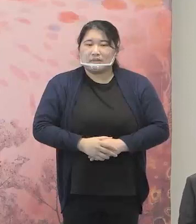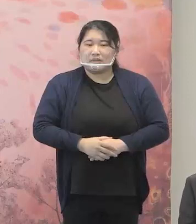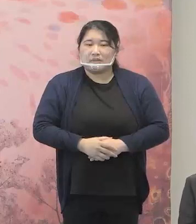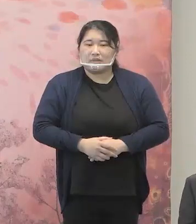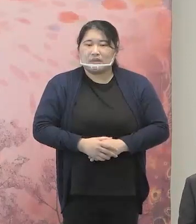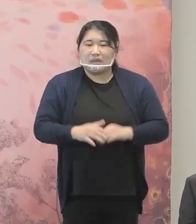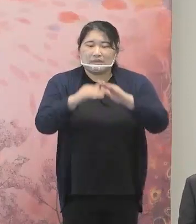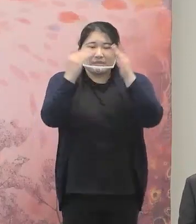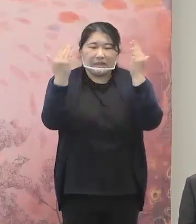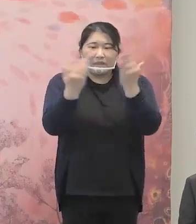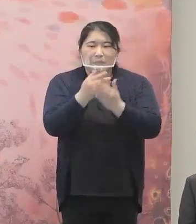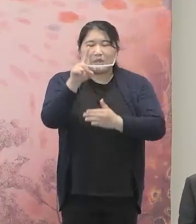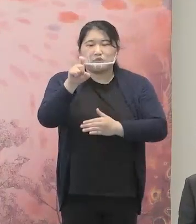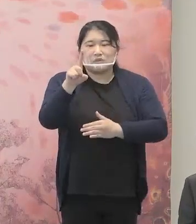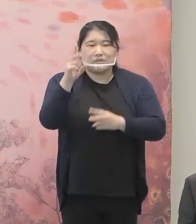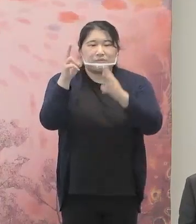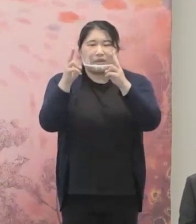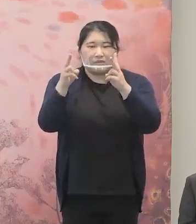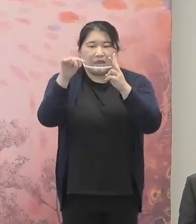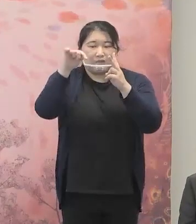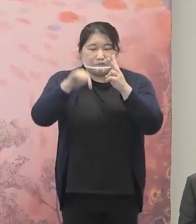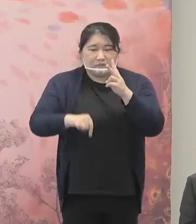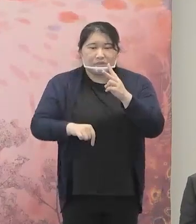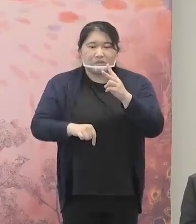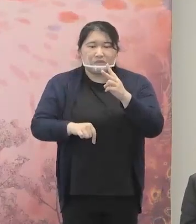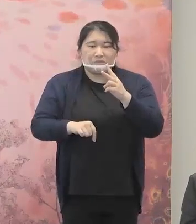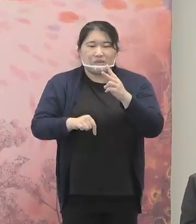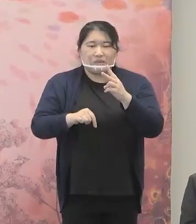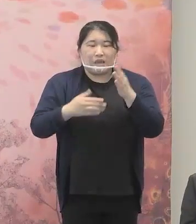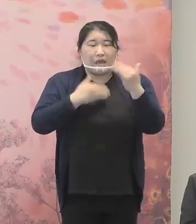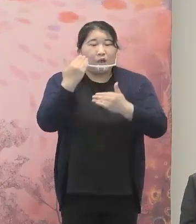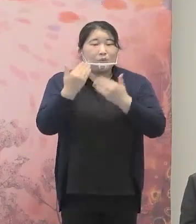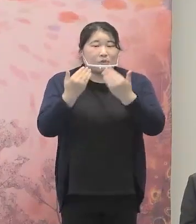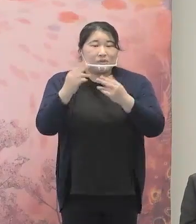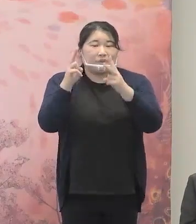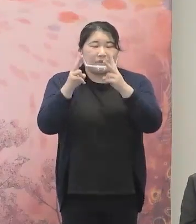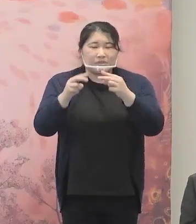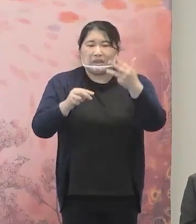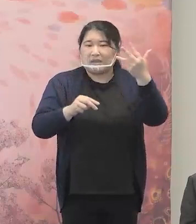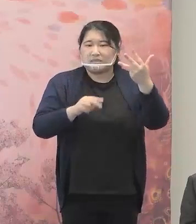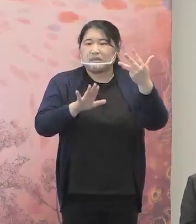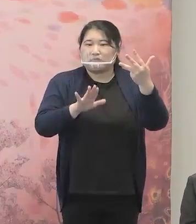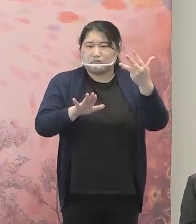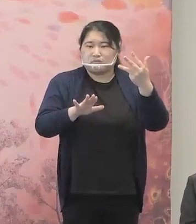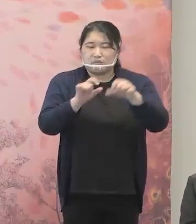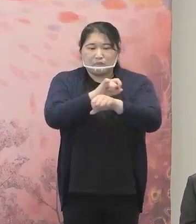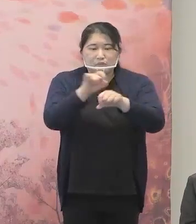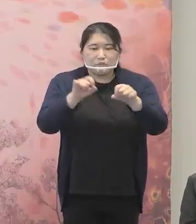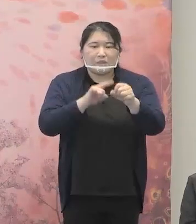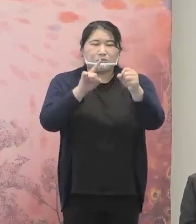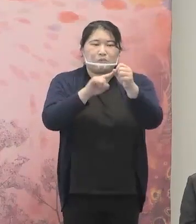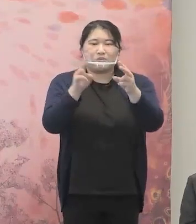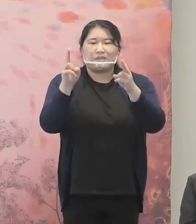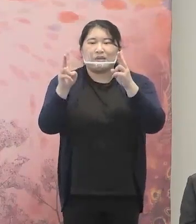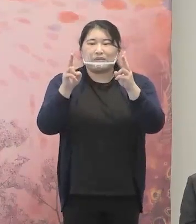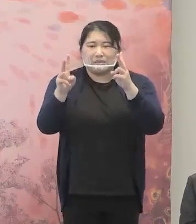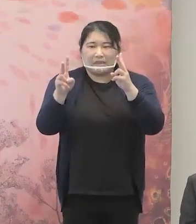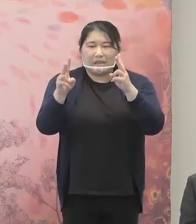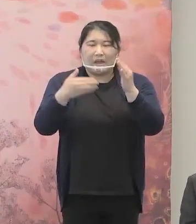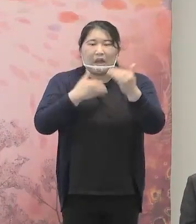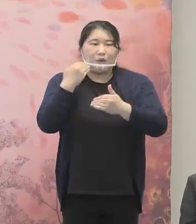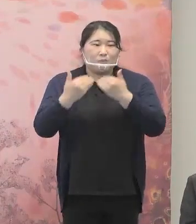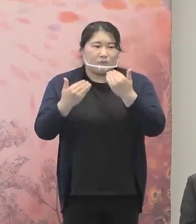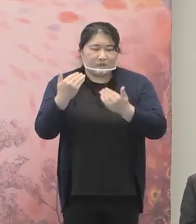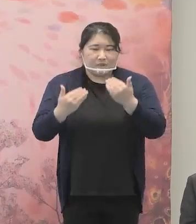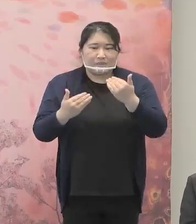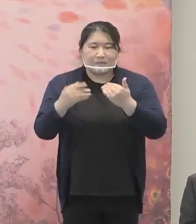11社うち地元企業8社ございますけれども、この SPC 特別目的会社からなる青森ひとつくりサポート株